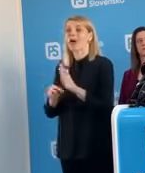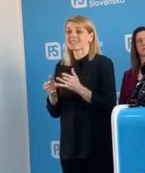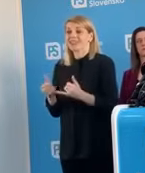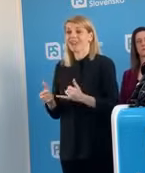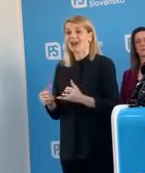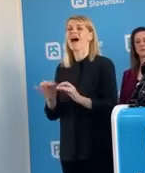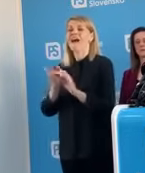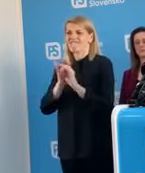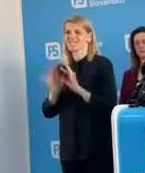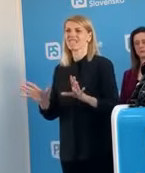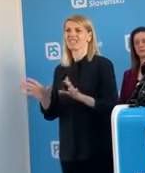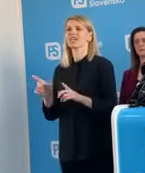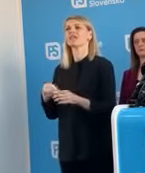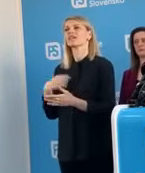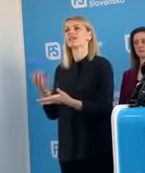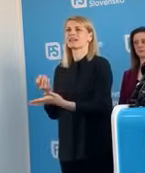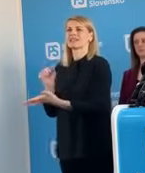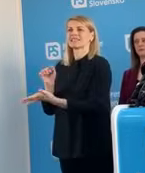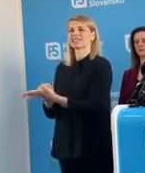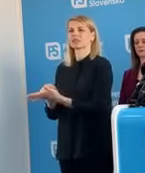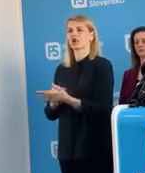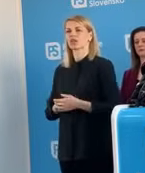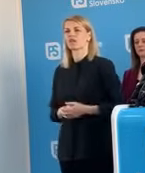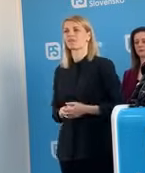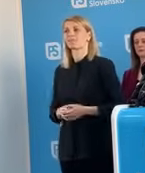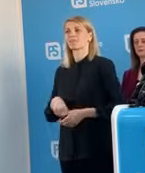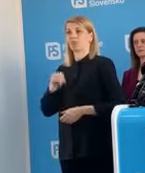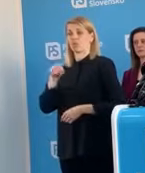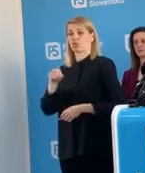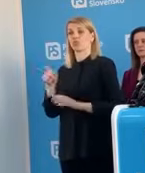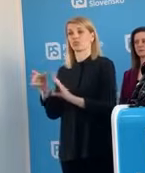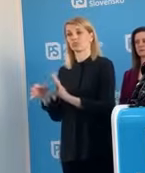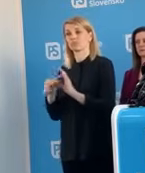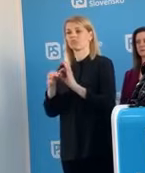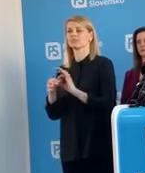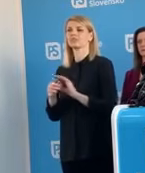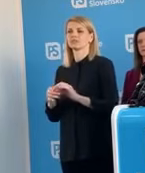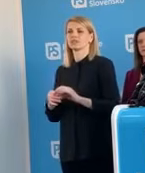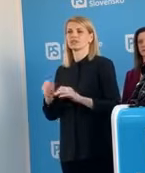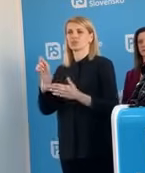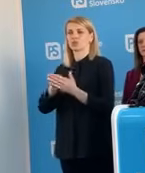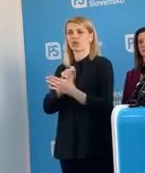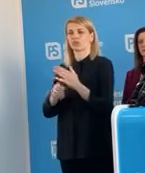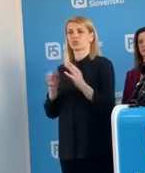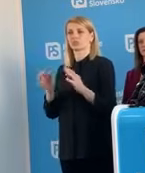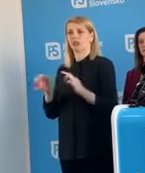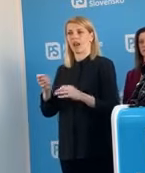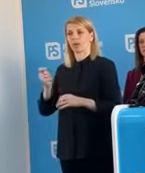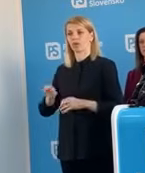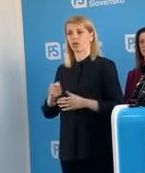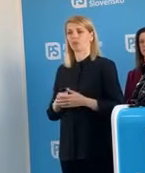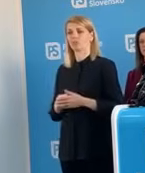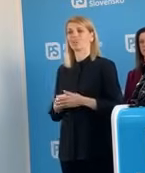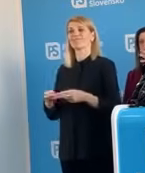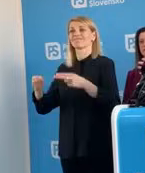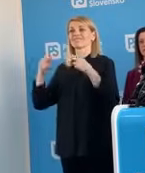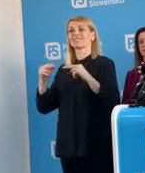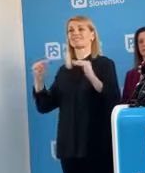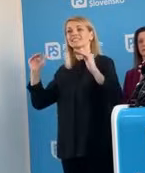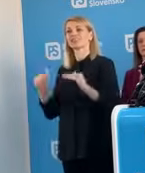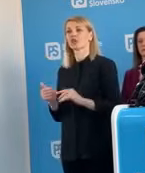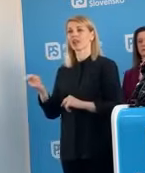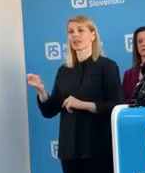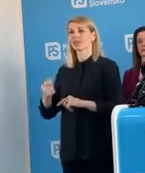dať. To je záležitosť, ktorá súvisí s tou zrušenou špeciálnou prokuratúrou. No a potom je to zníženie trestov a všetky